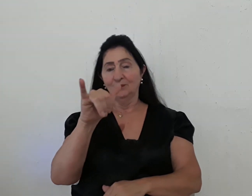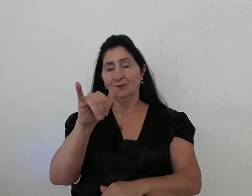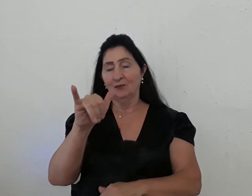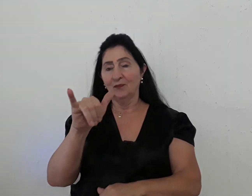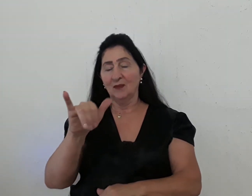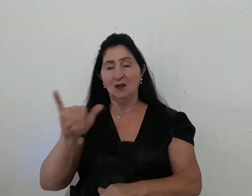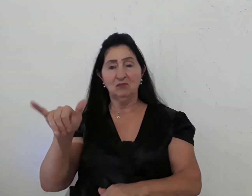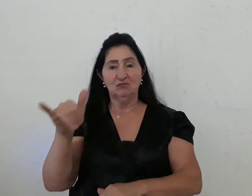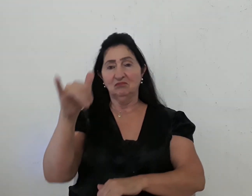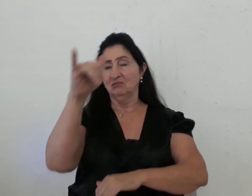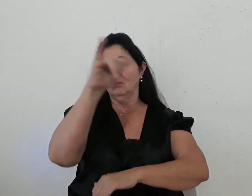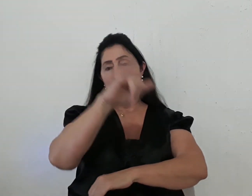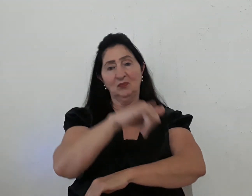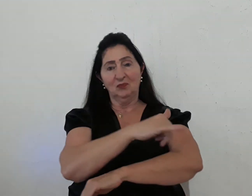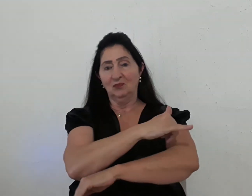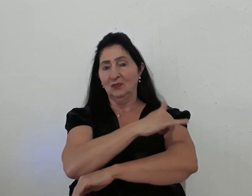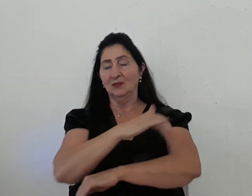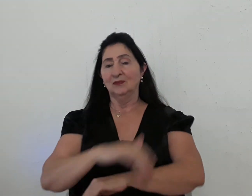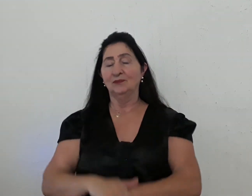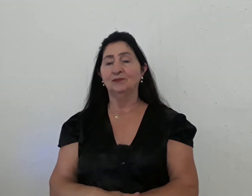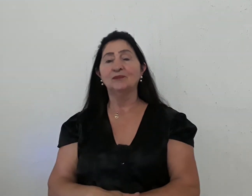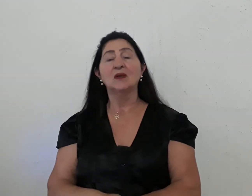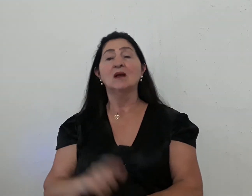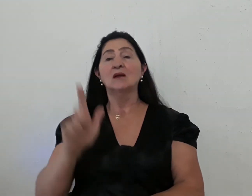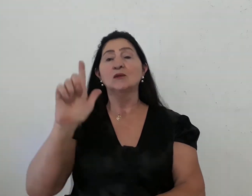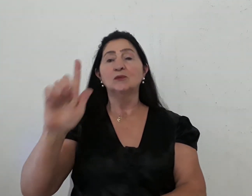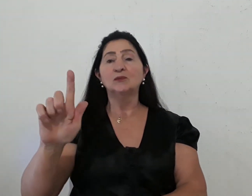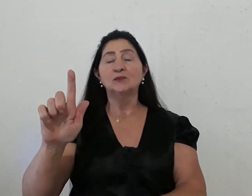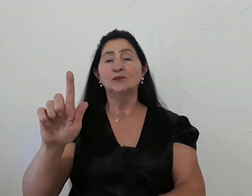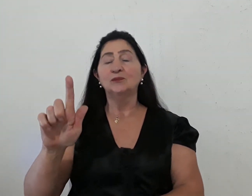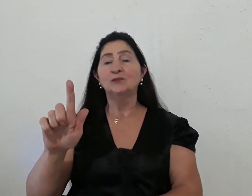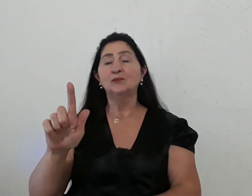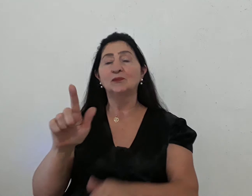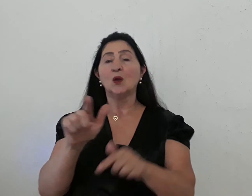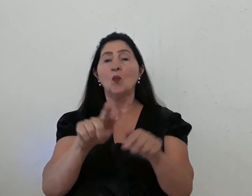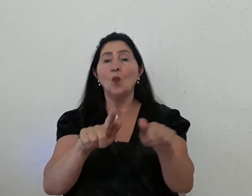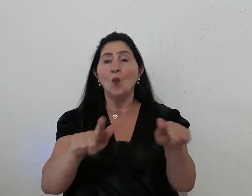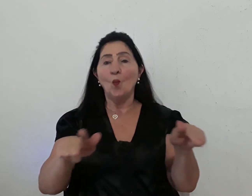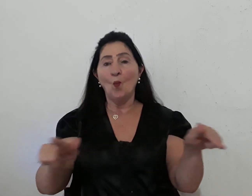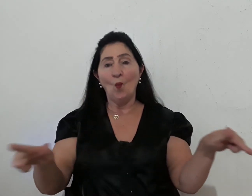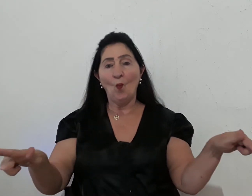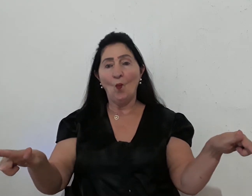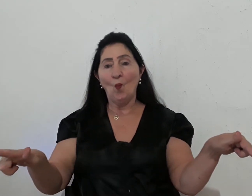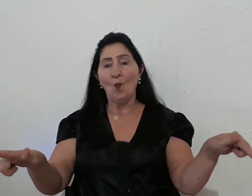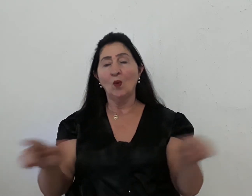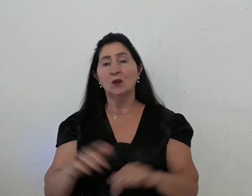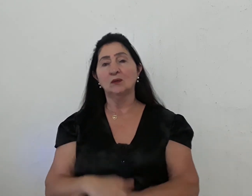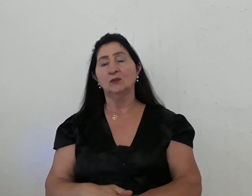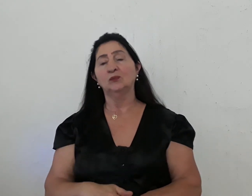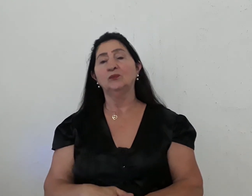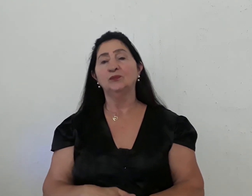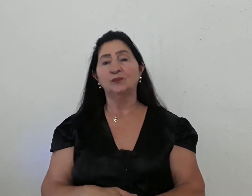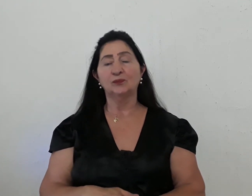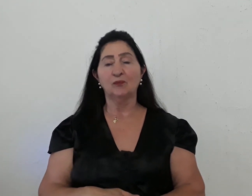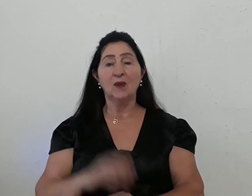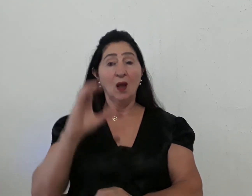multiformes e irregulares, G para objetos finos e longos. O sistema de classificação